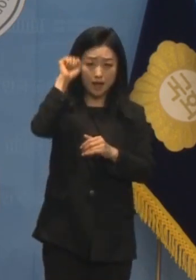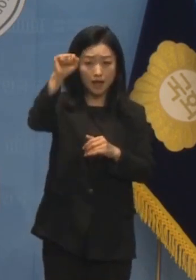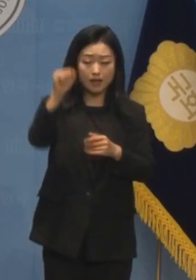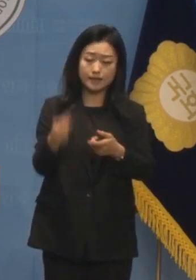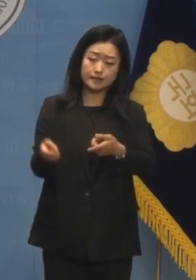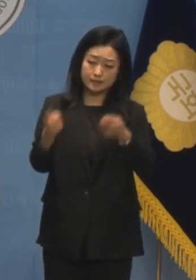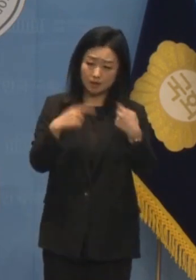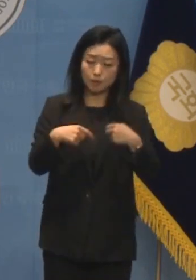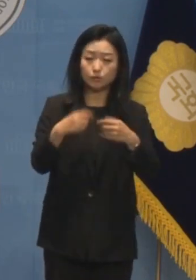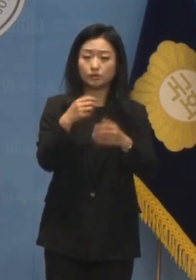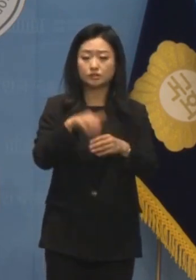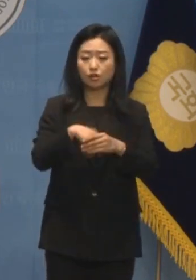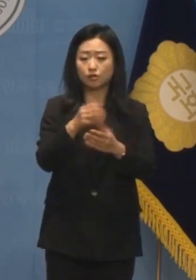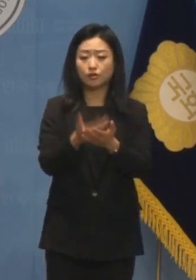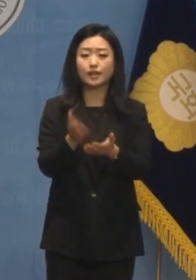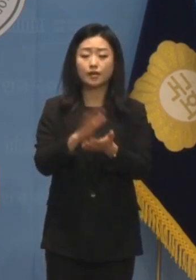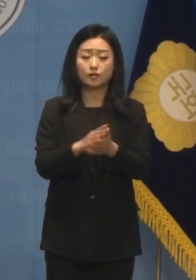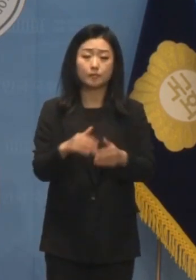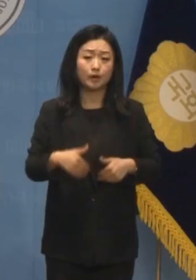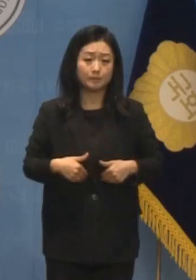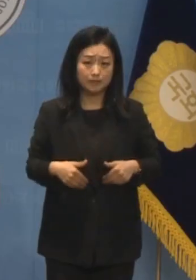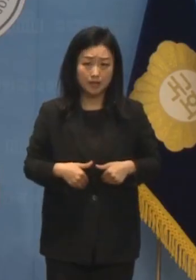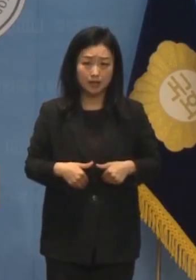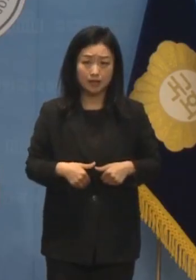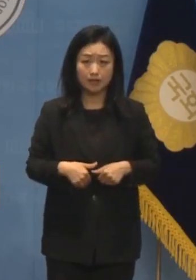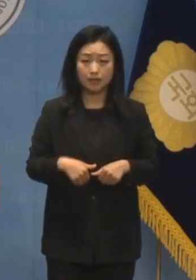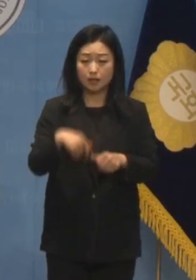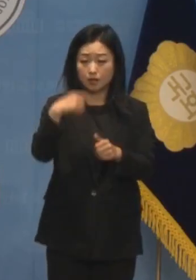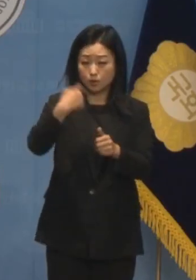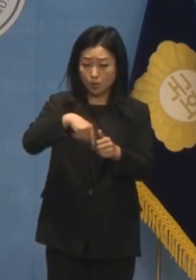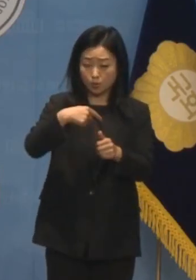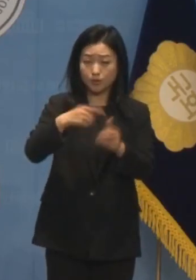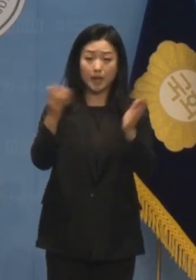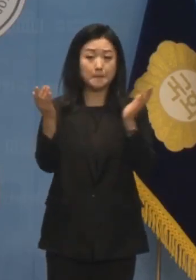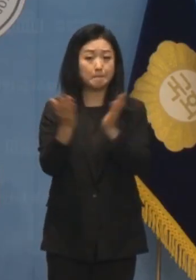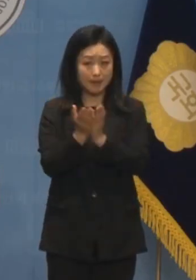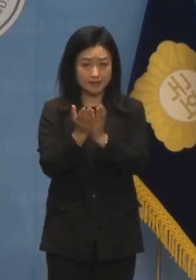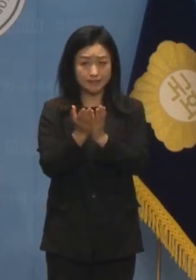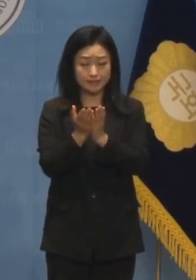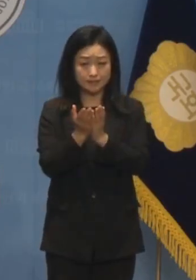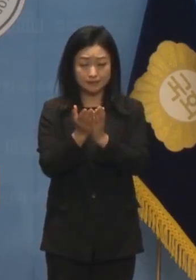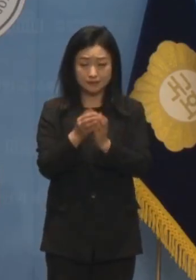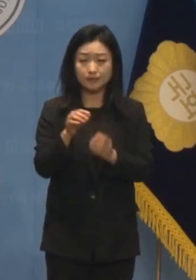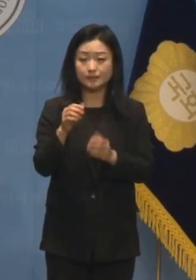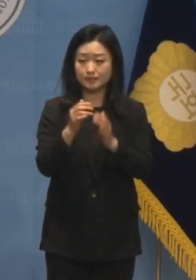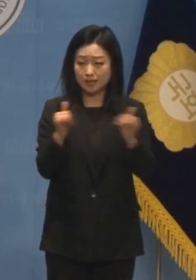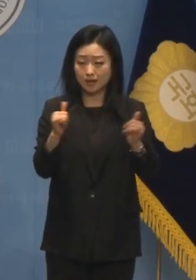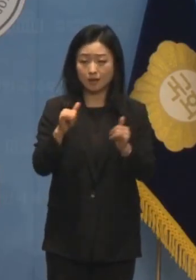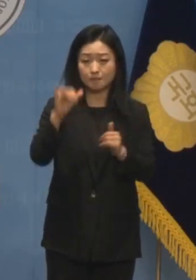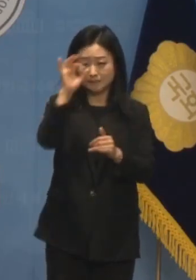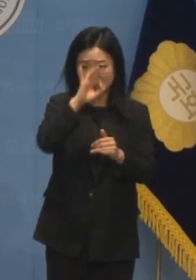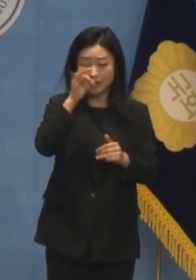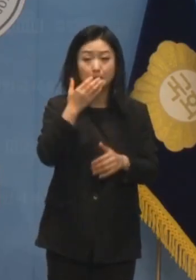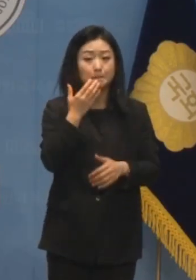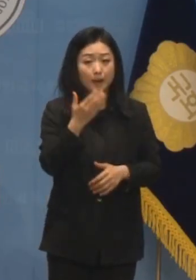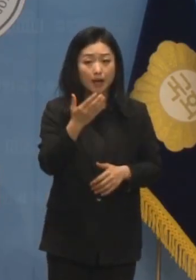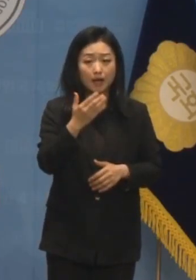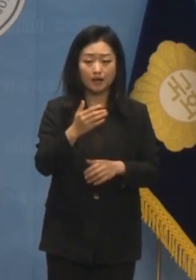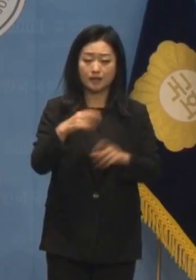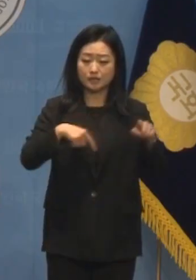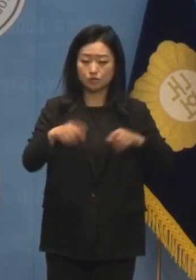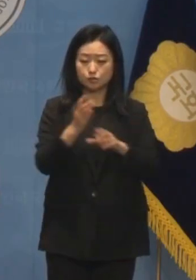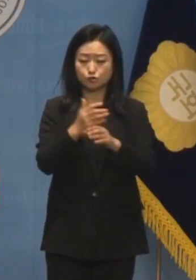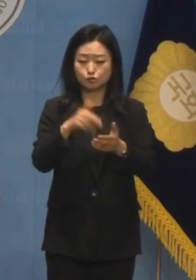합니다. 그래야 교육 본의에 맞는 충실성과 정치적